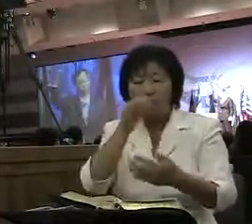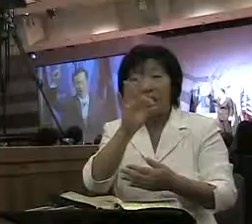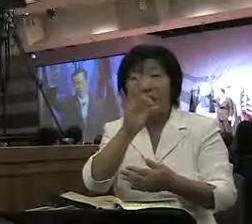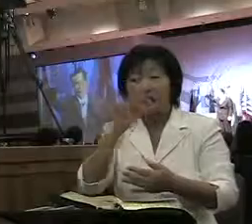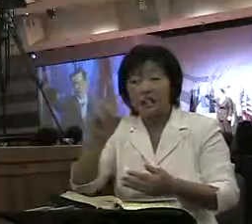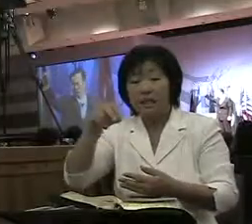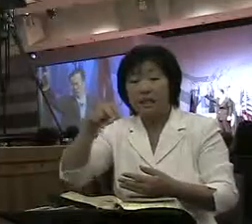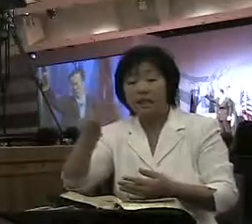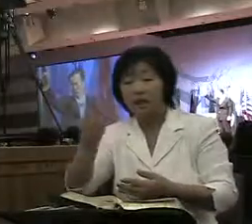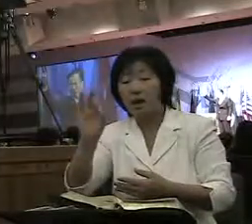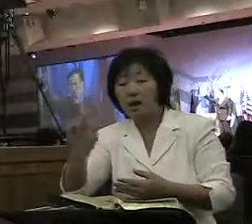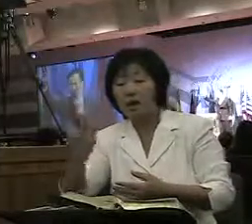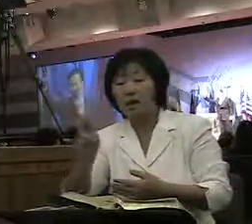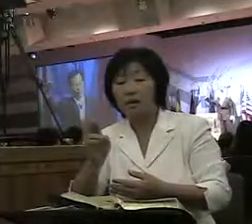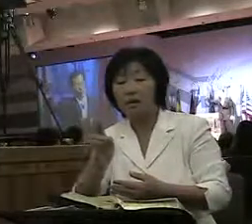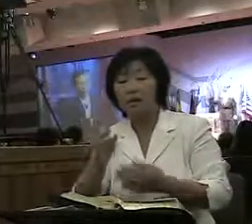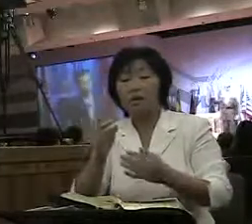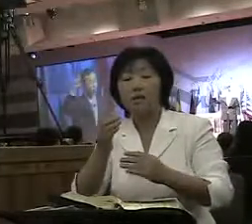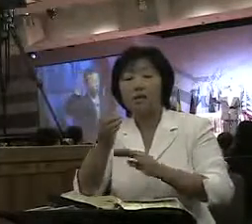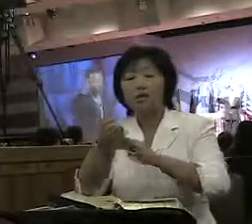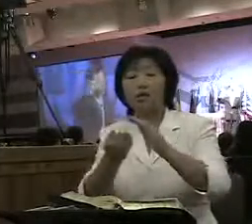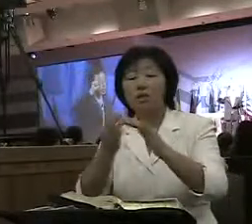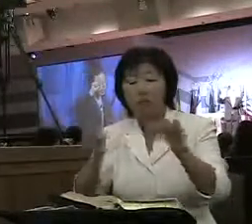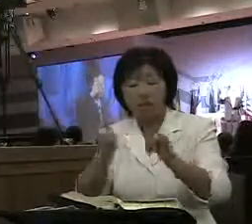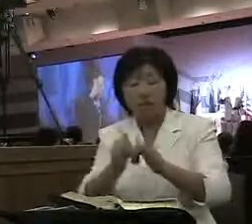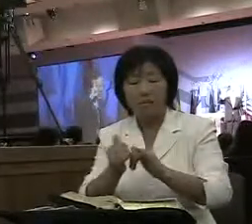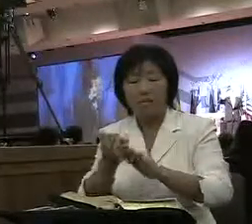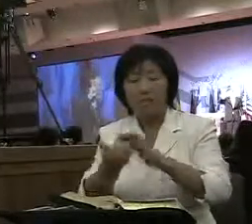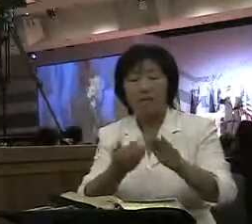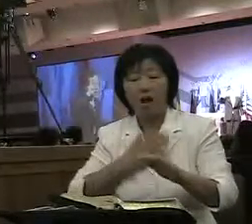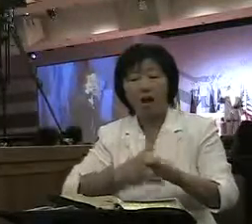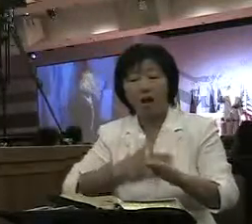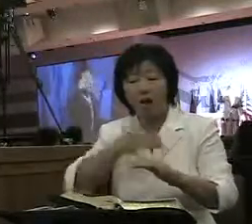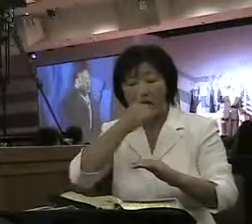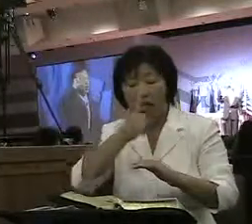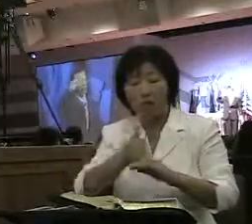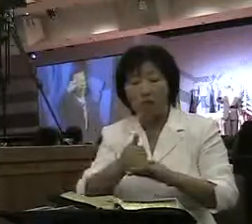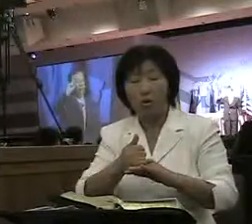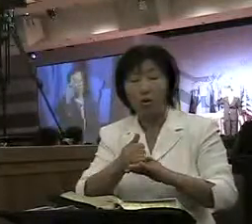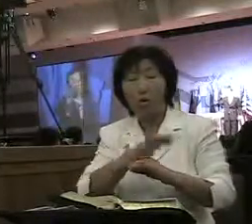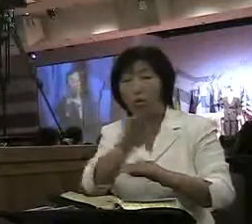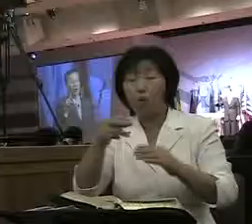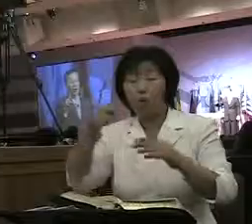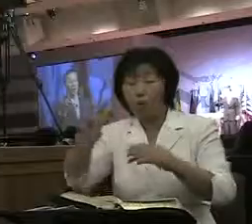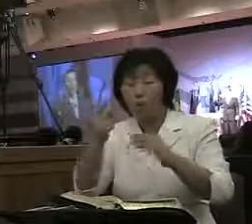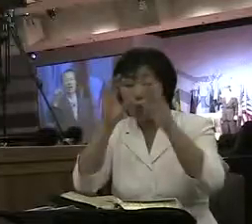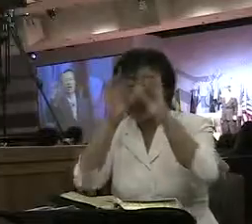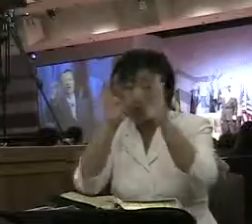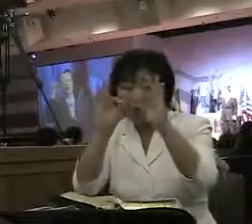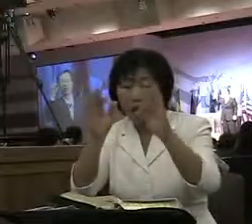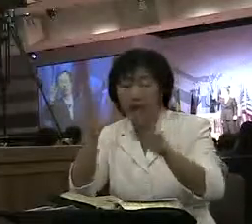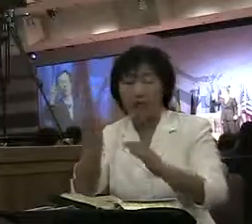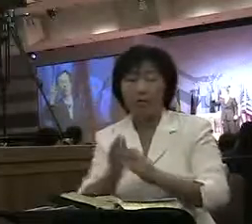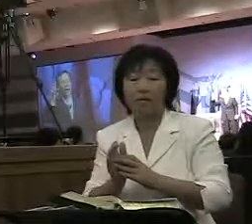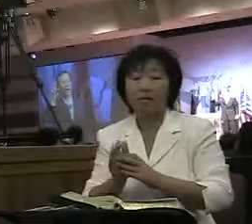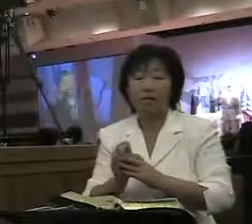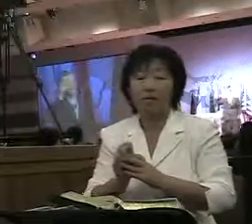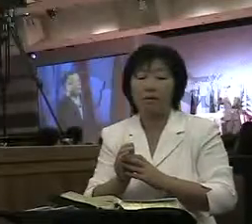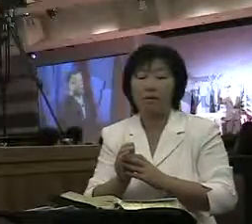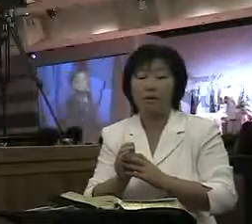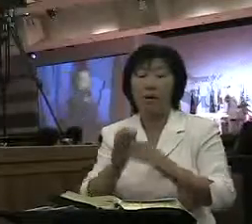우리도 이것을 봐야 합니다. 하나님의 비전, 소명, 의식을 갖기 전에, 그의 그 콜링을 받기 전에 우리가 봐야 될